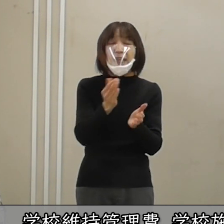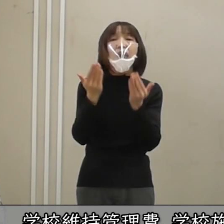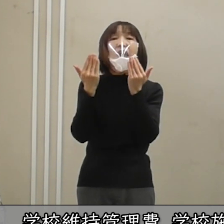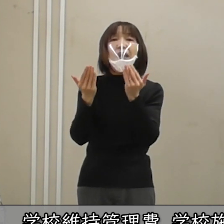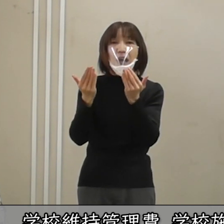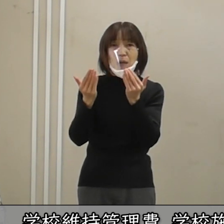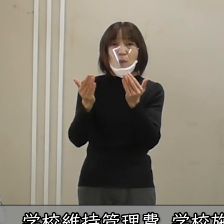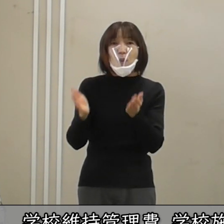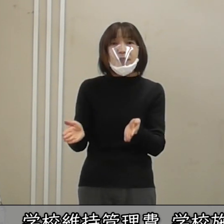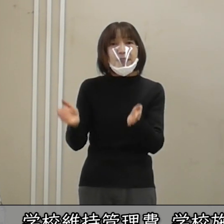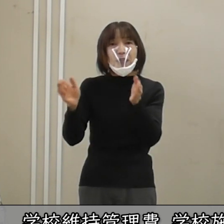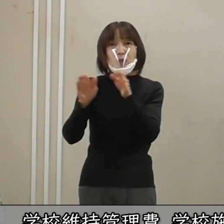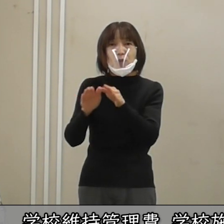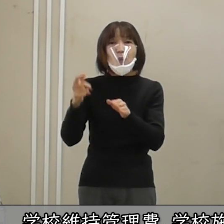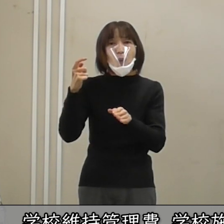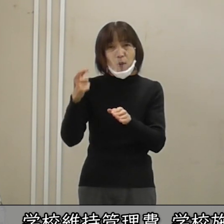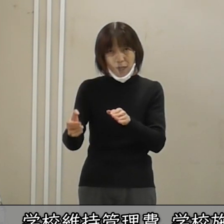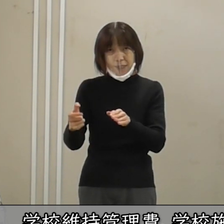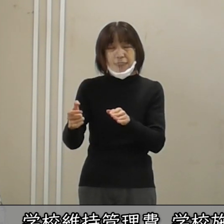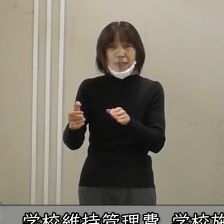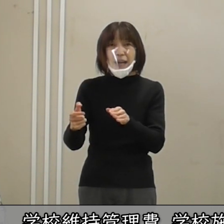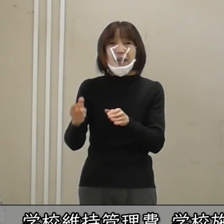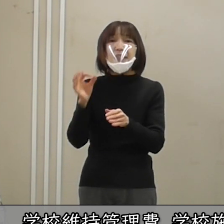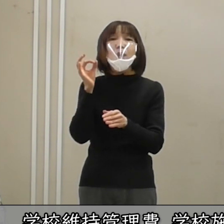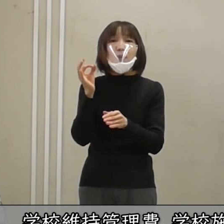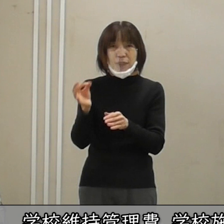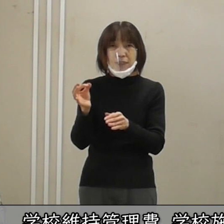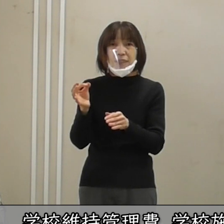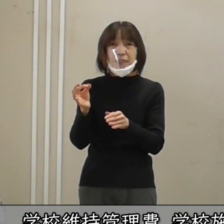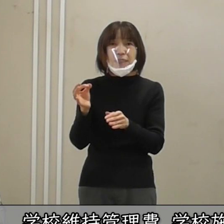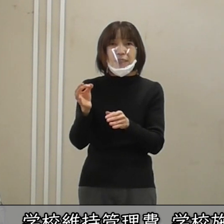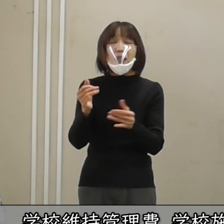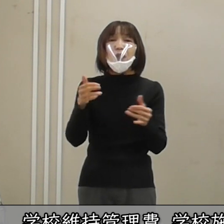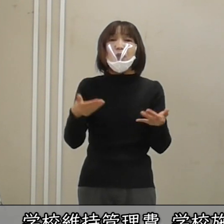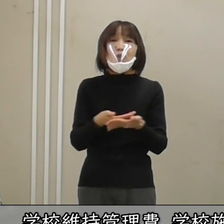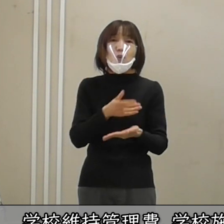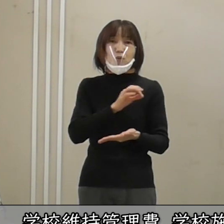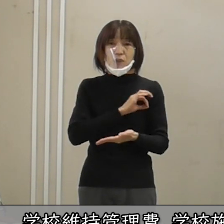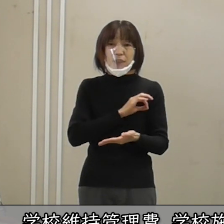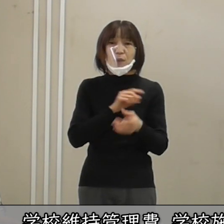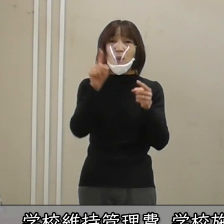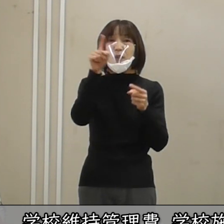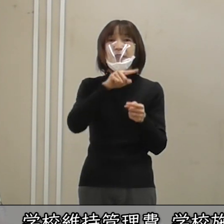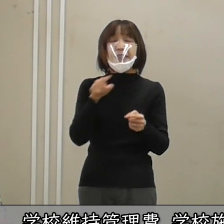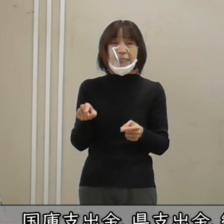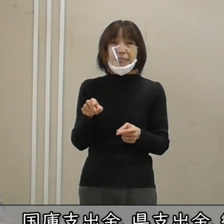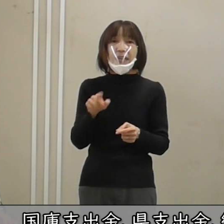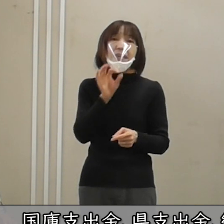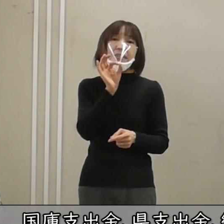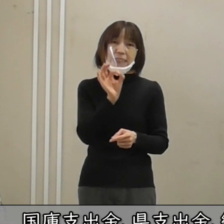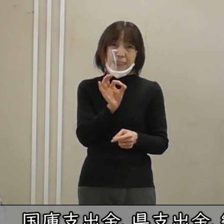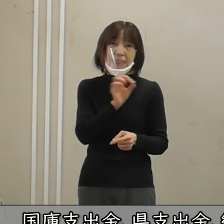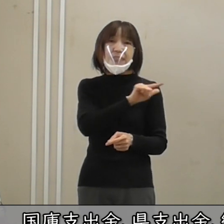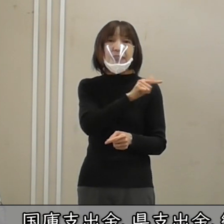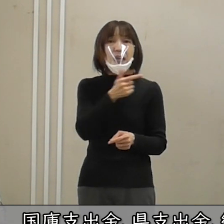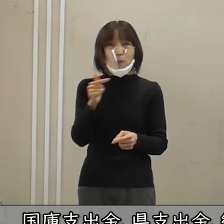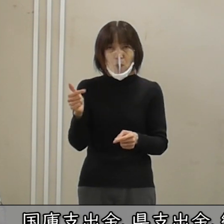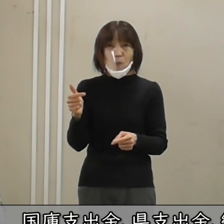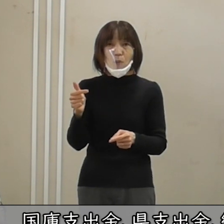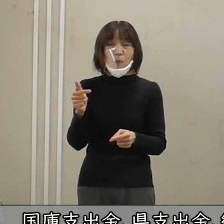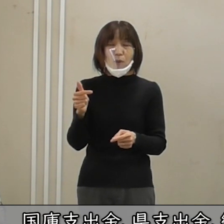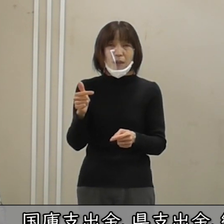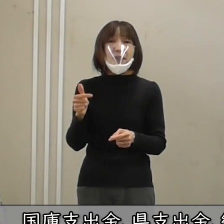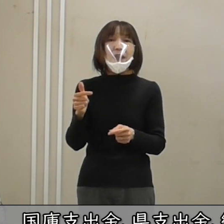耐震化事業費、職員人件費等の調整が主なるものであり、国庫支出